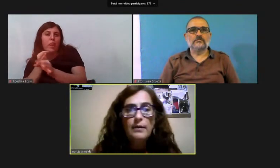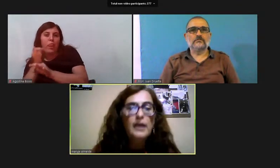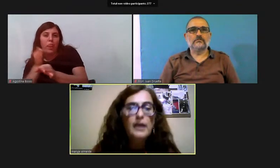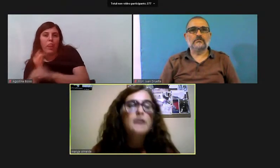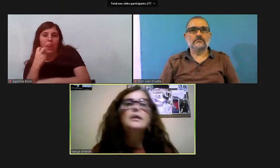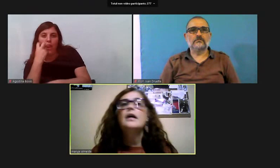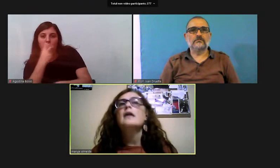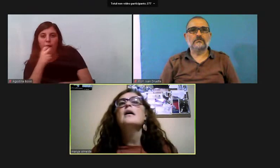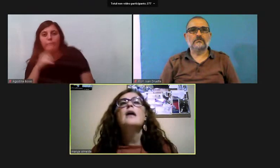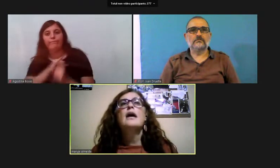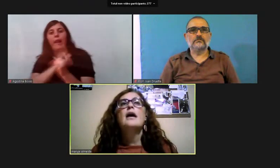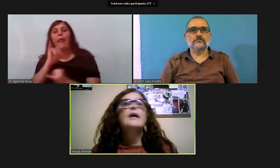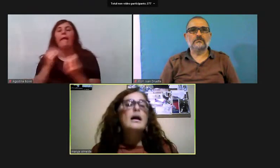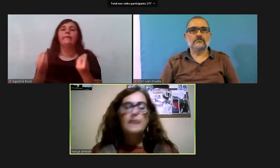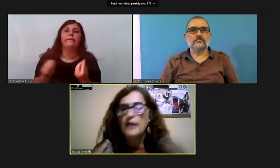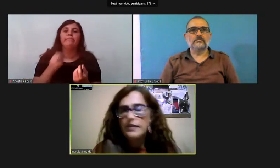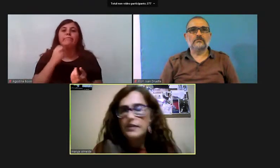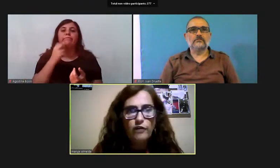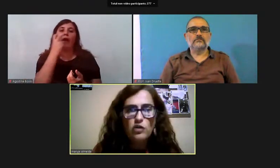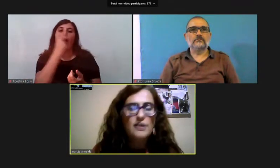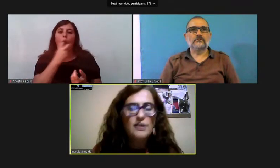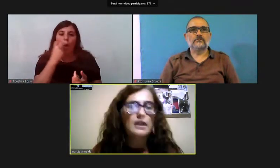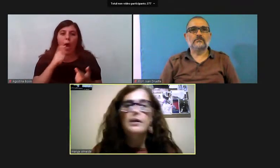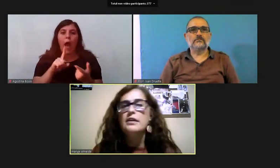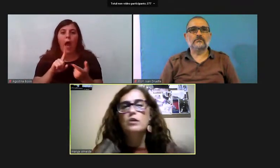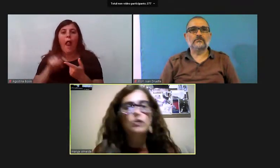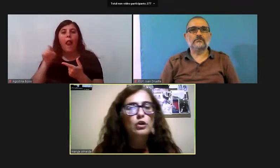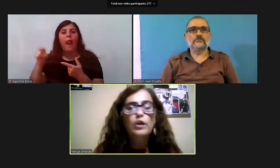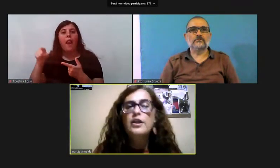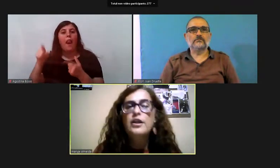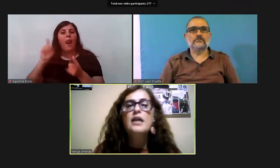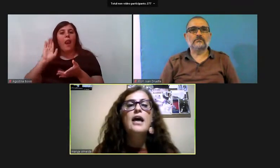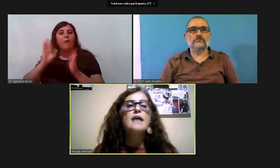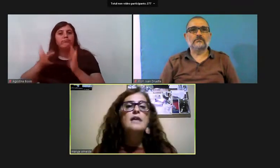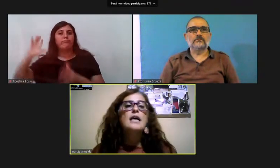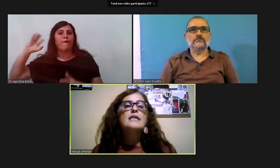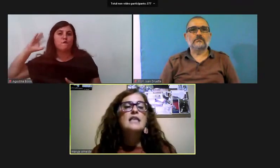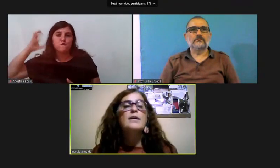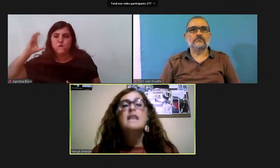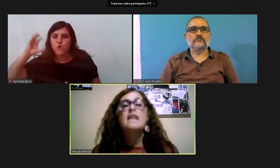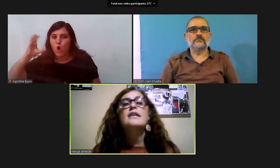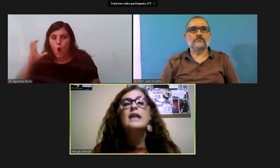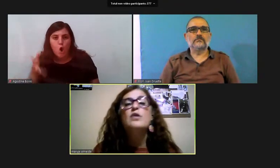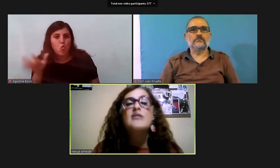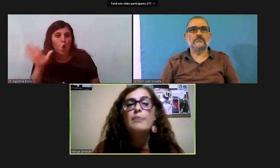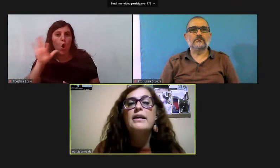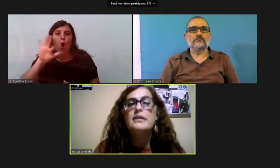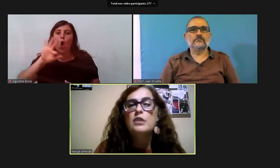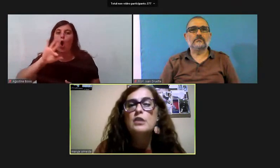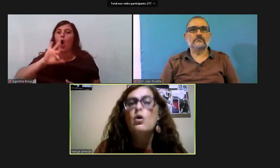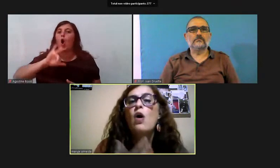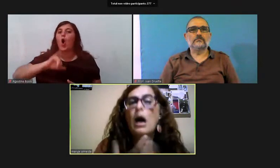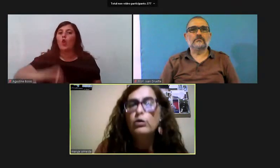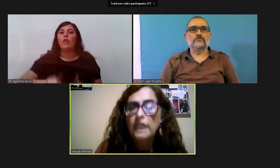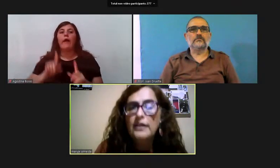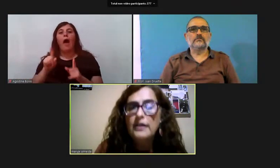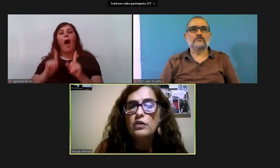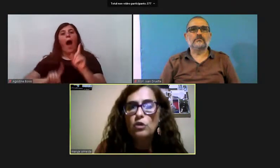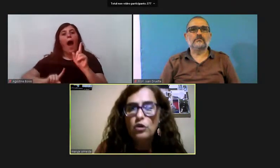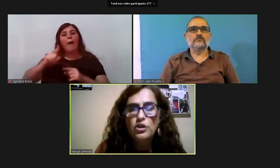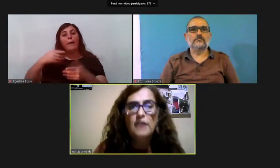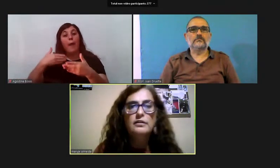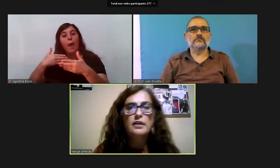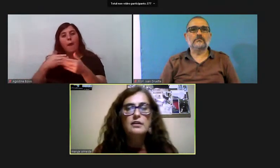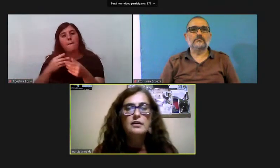hablar oralmente, tiene que hacer el esfuerzo de hacer rehabilitación todos los días, ya se va a ir acercando a ser parecido a ustedes, que